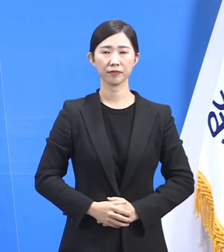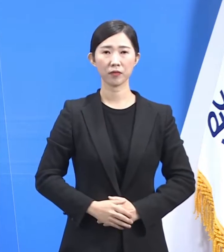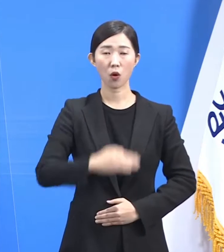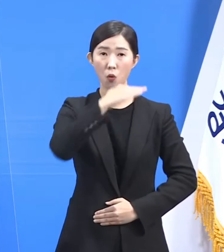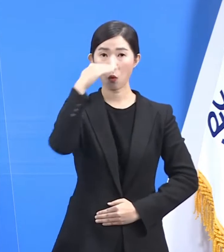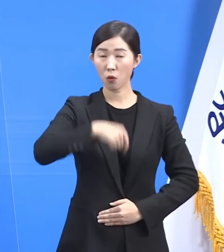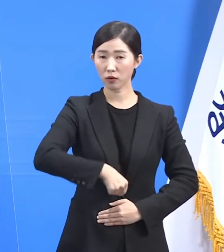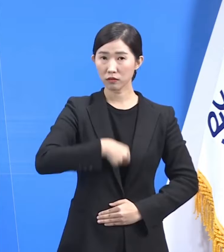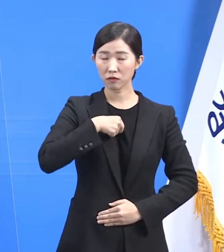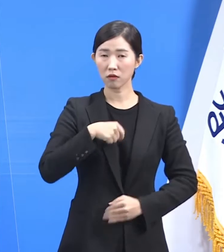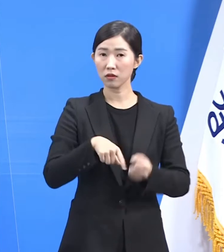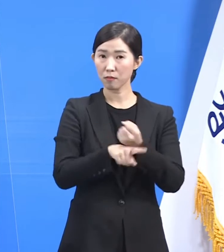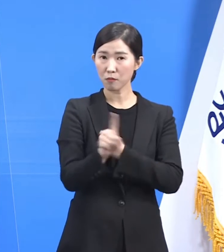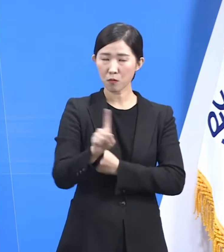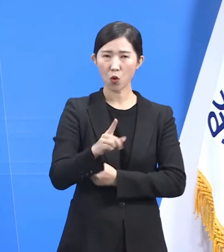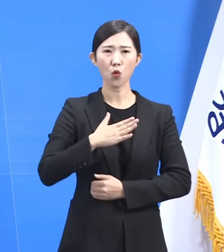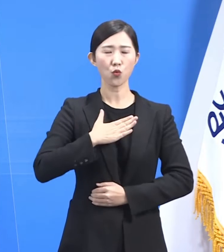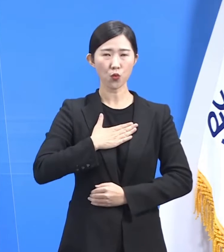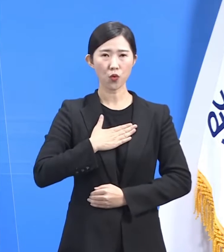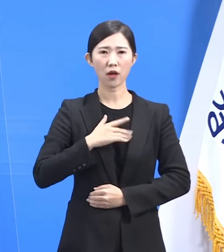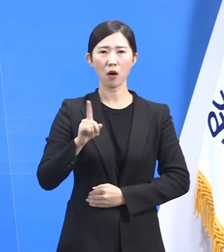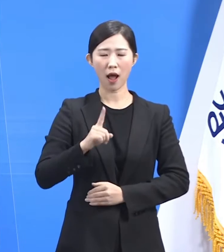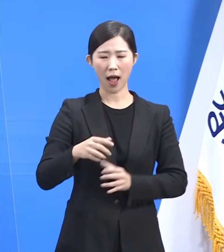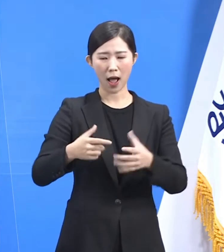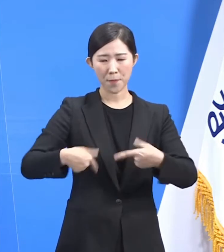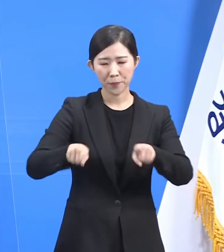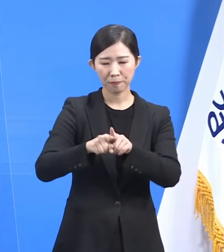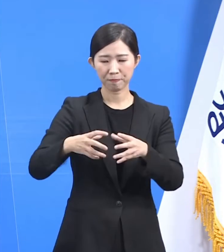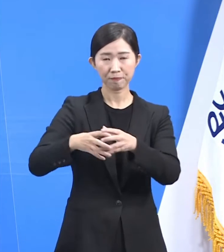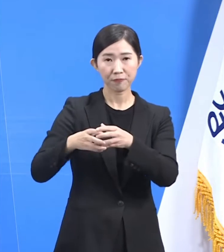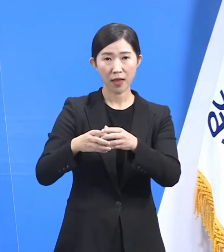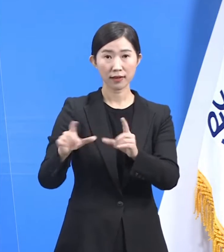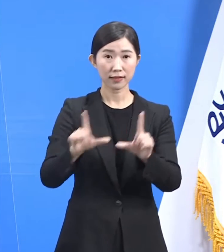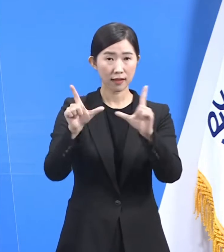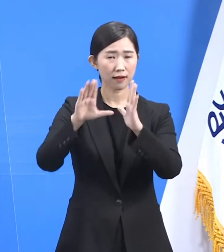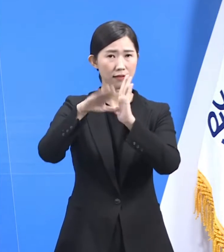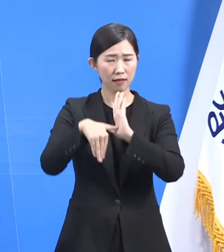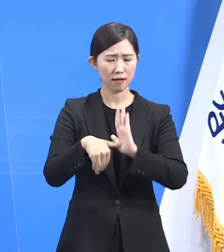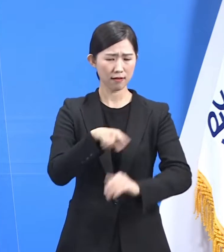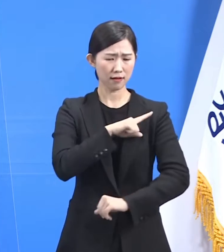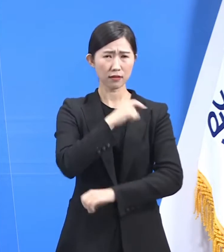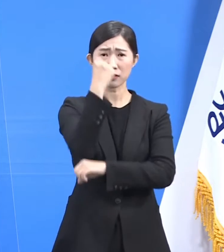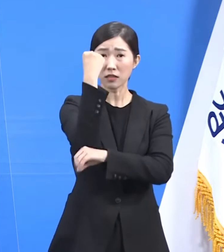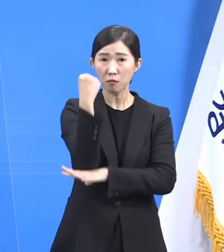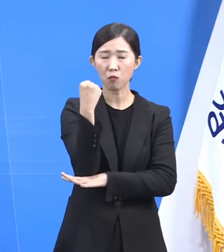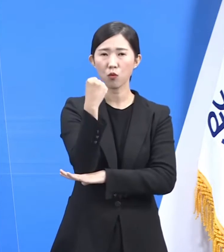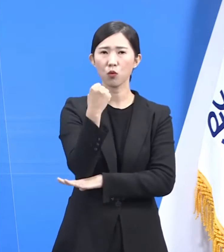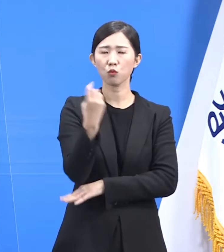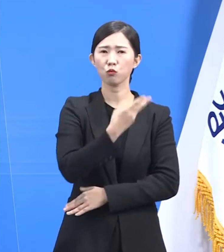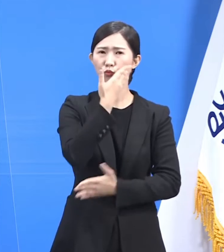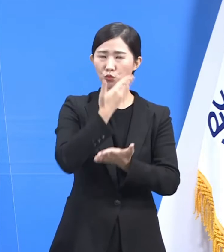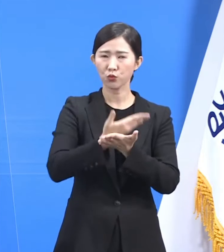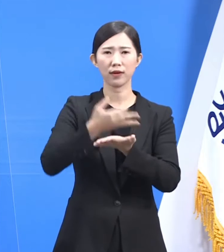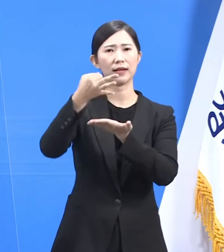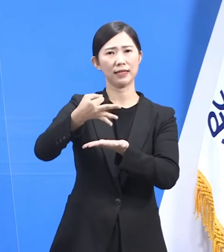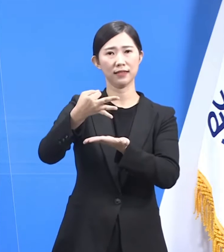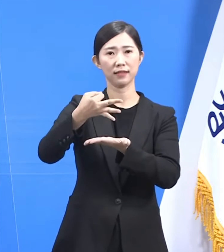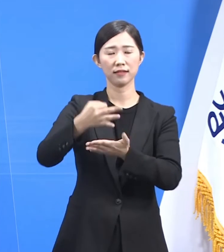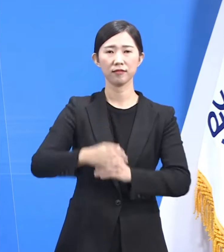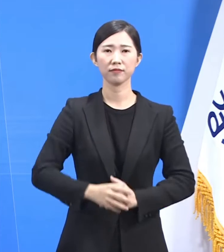공정은 우리가 공동체를 이루어 살아가는 데 있어서 가장 기본적이고도 중요한 가치이기